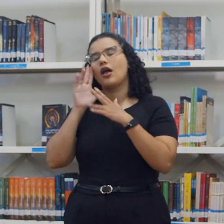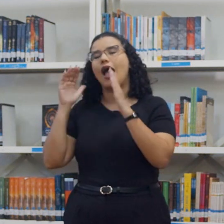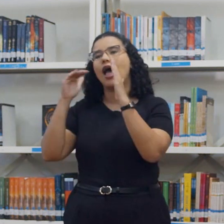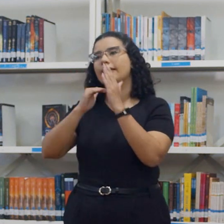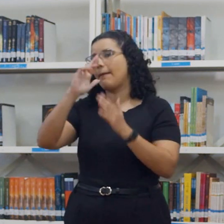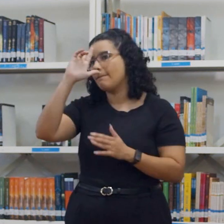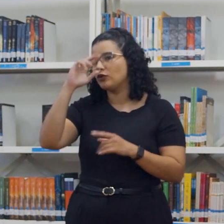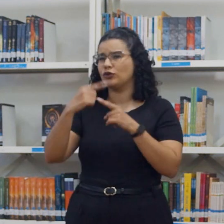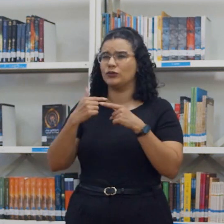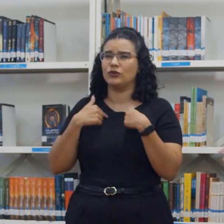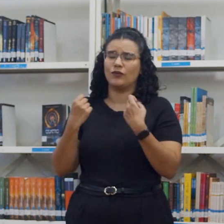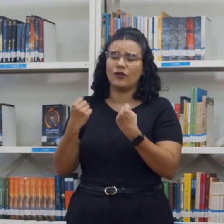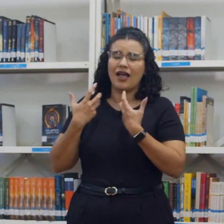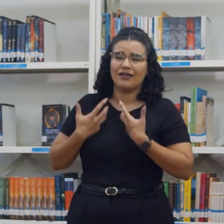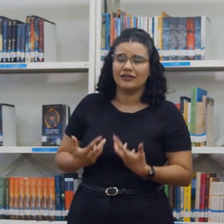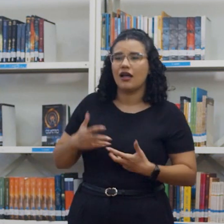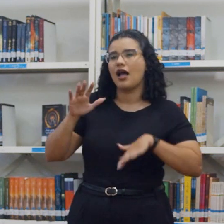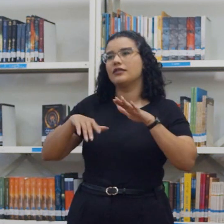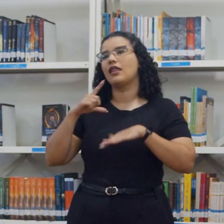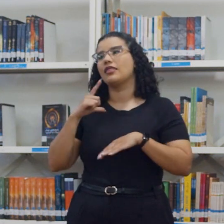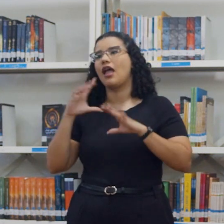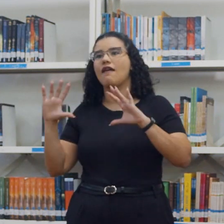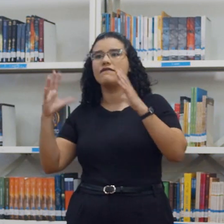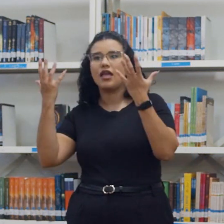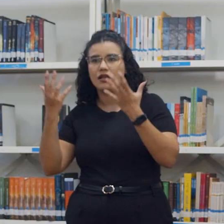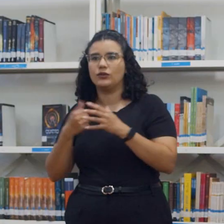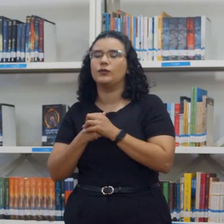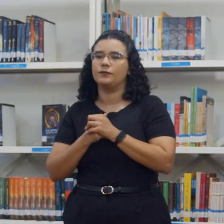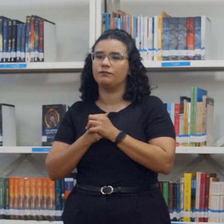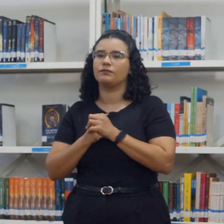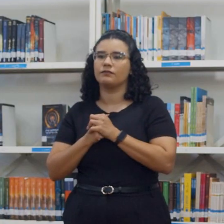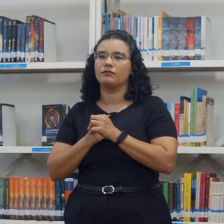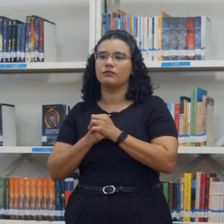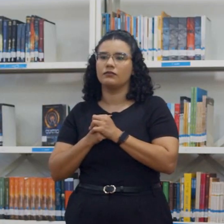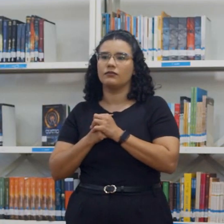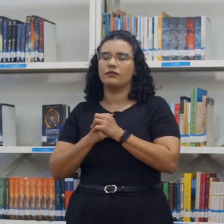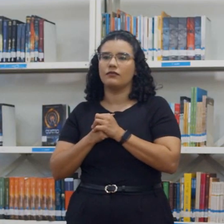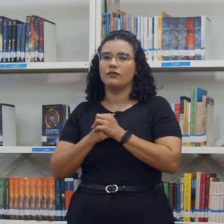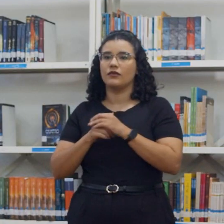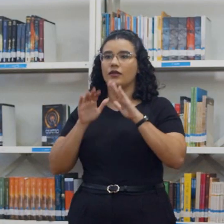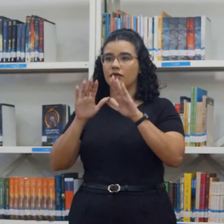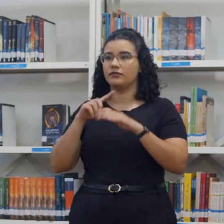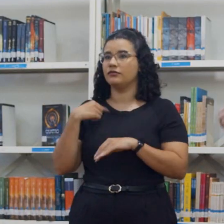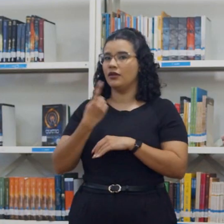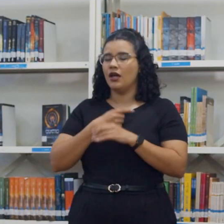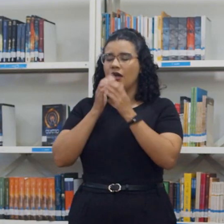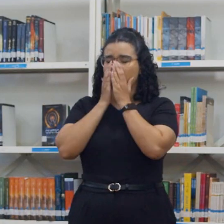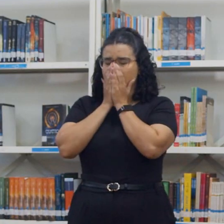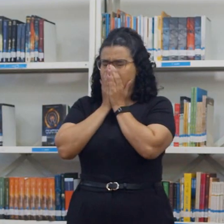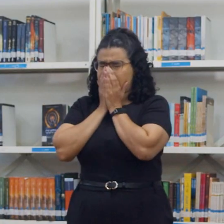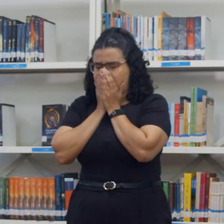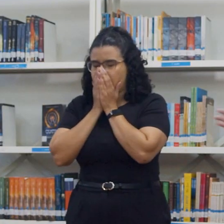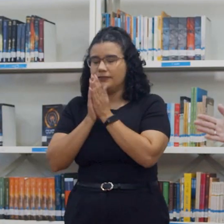meio-dia, porque eu estou super cansada, porque teve um evento na noite anterior. Mas no nosso roteiro comum do